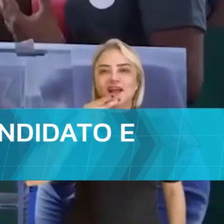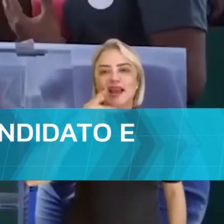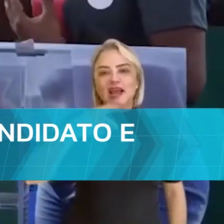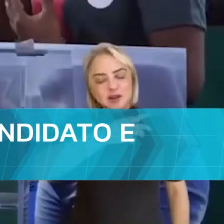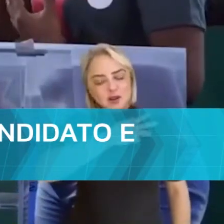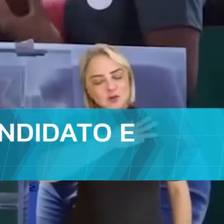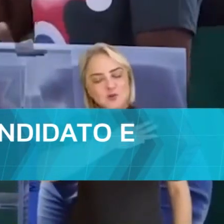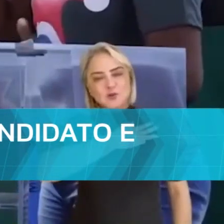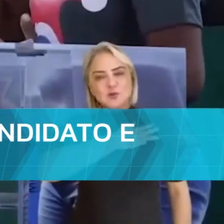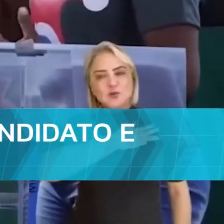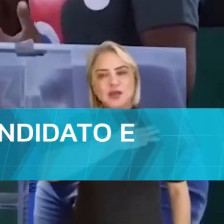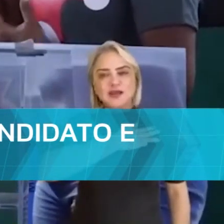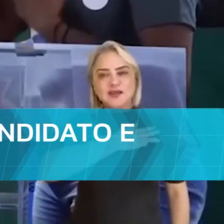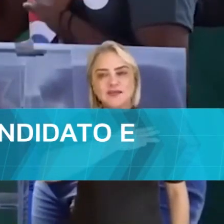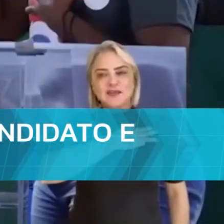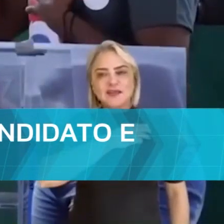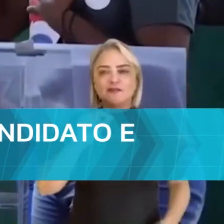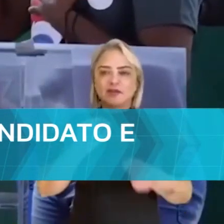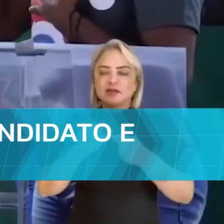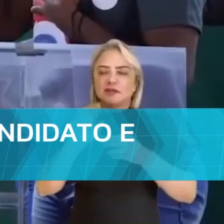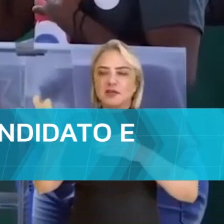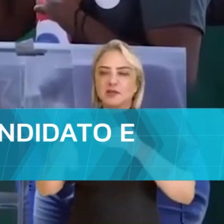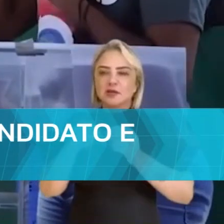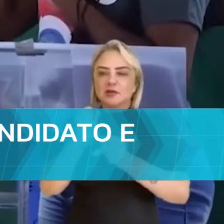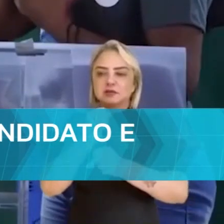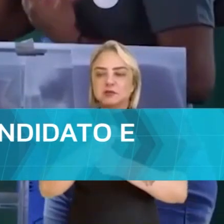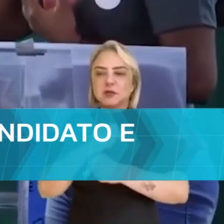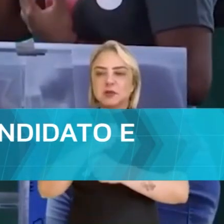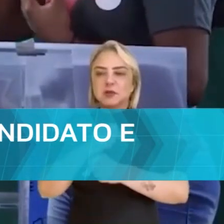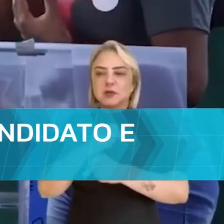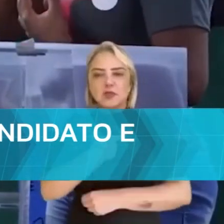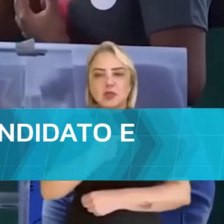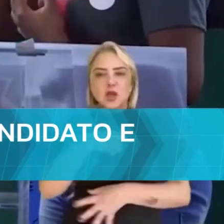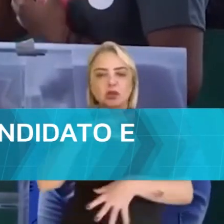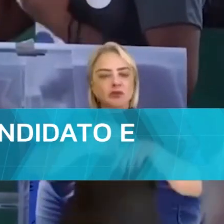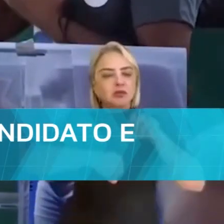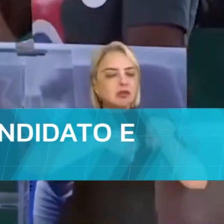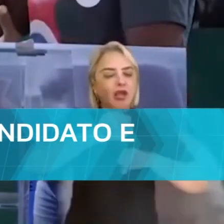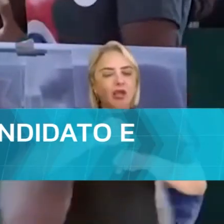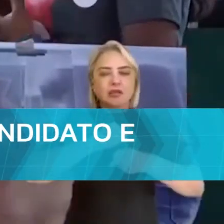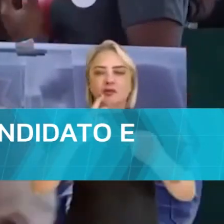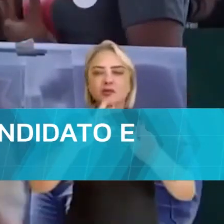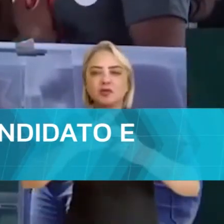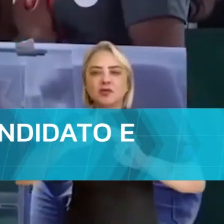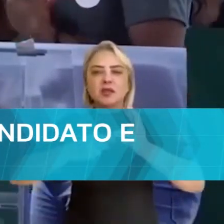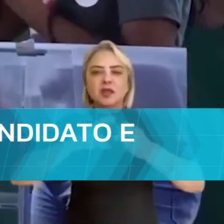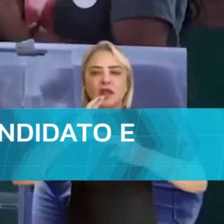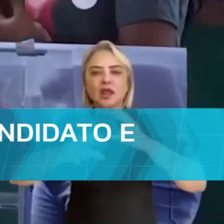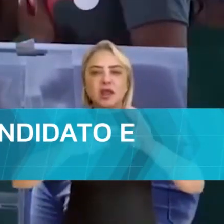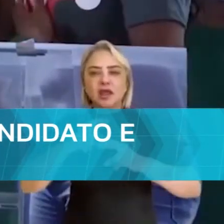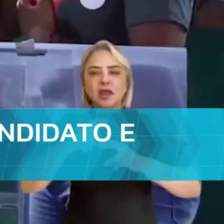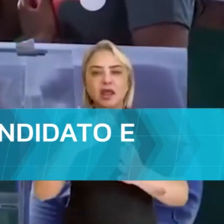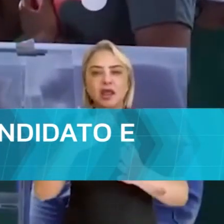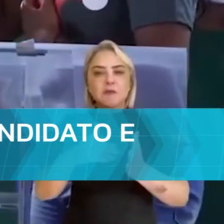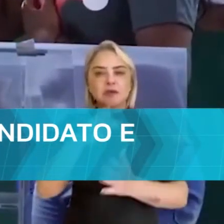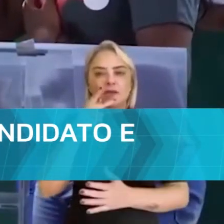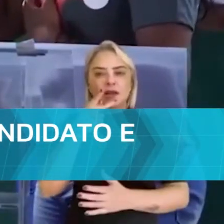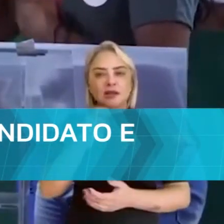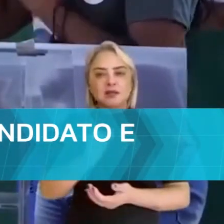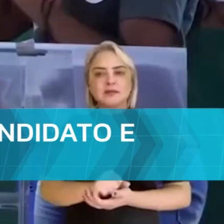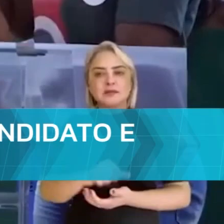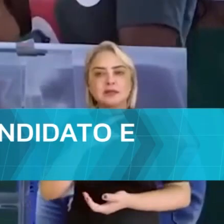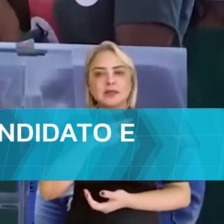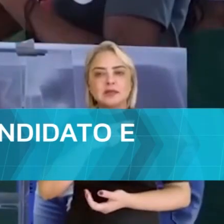a vitória de Lula como prioridade máxima, mas tem articulado palanques nos estados com o intuito de aumentar